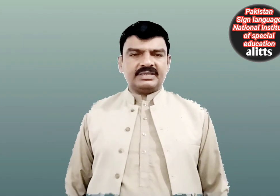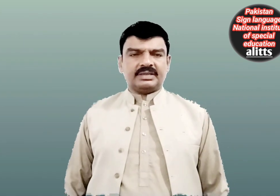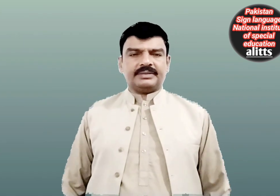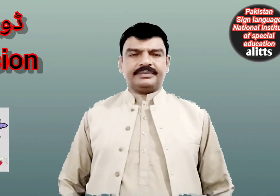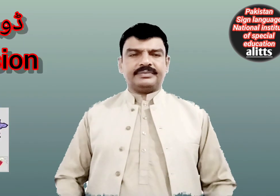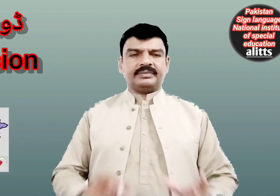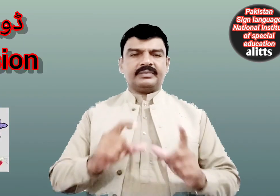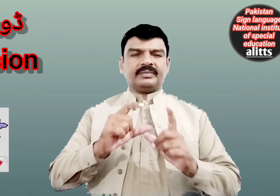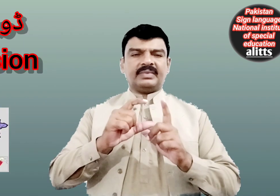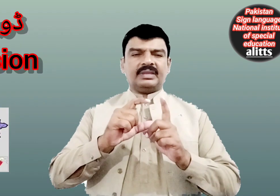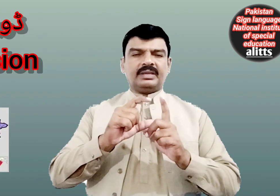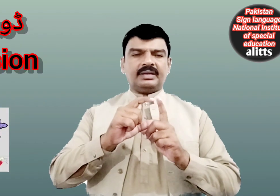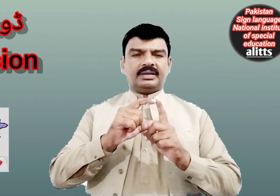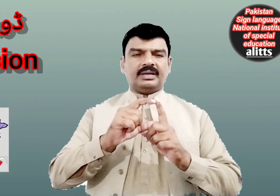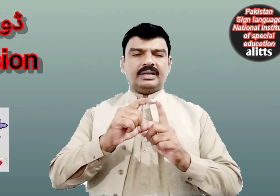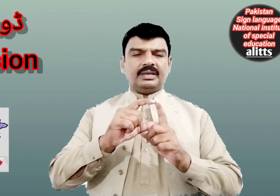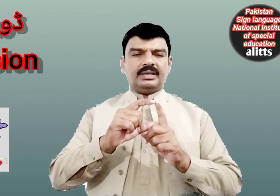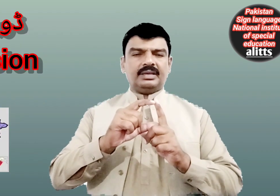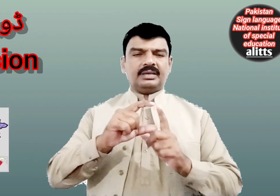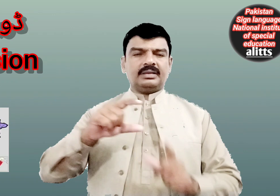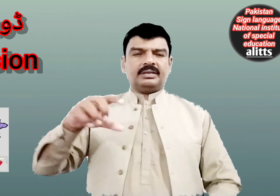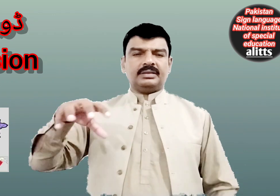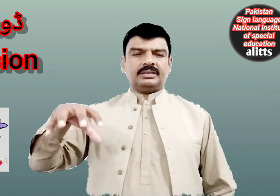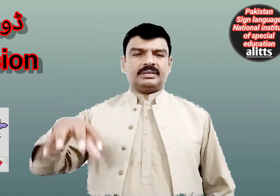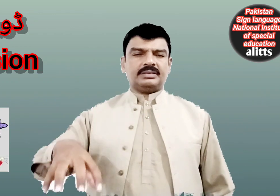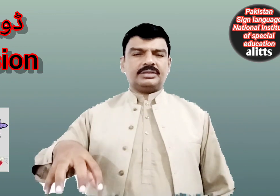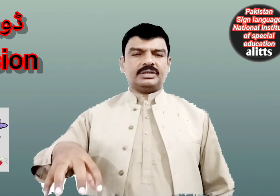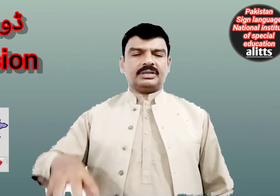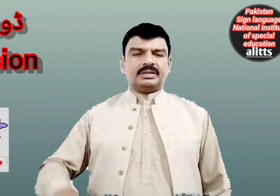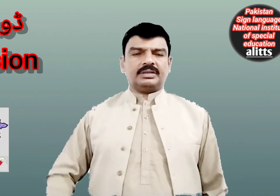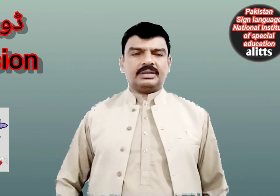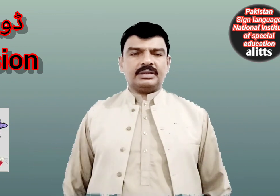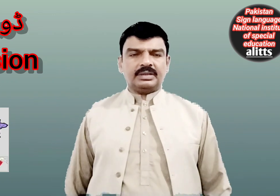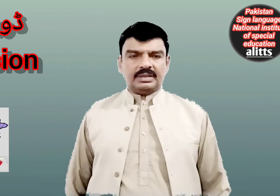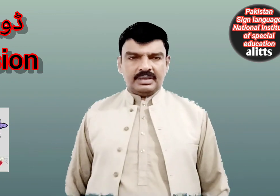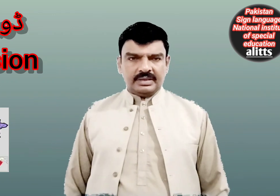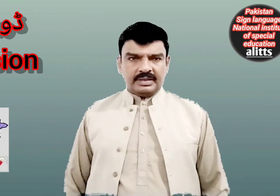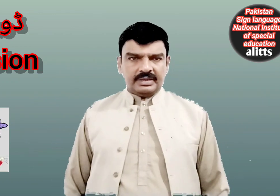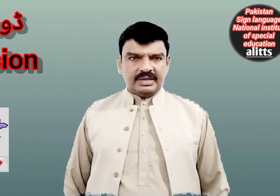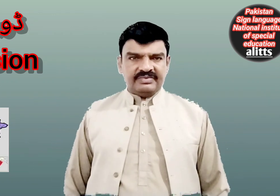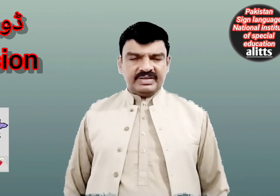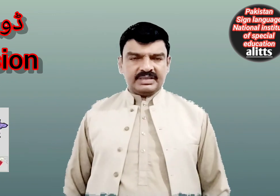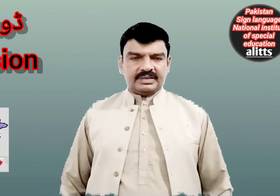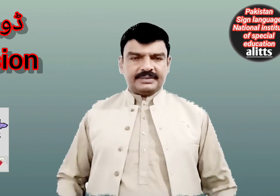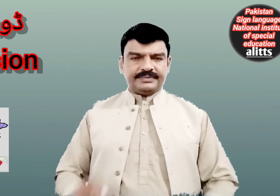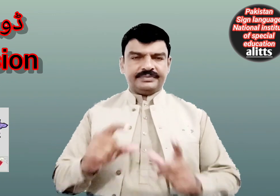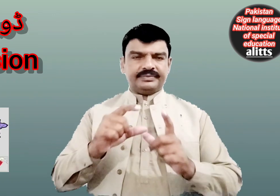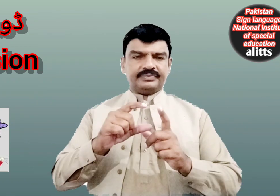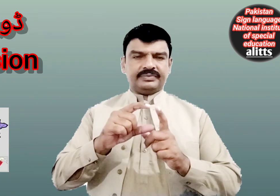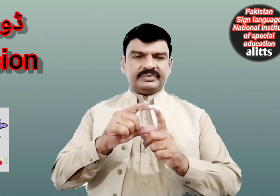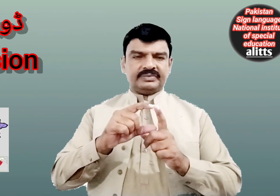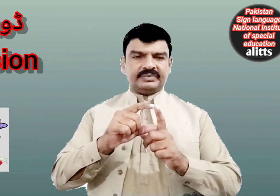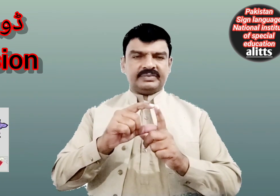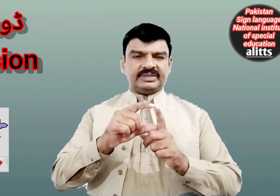डिवीजन, डी जगह। डिवीजन,